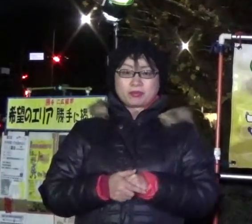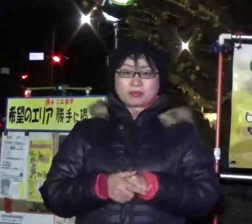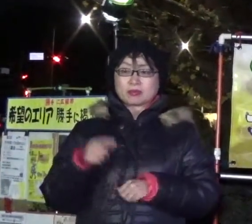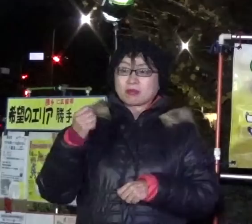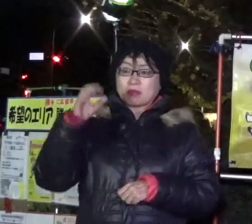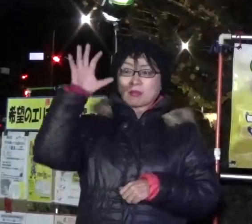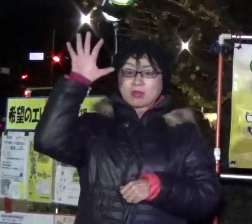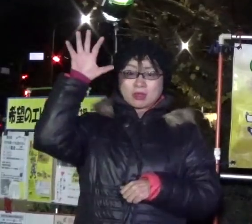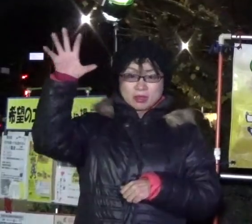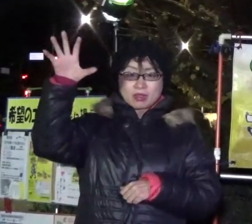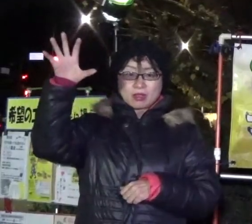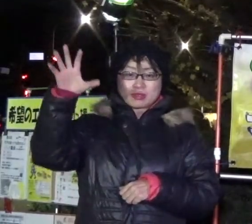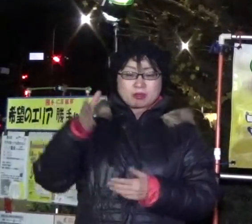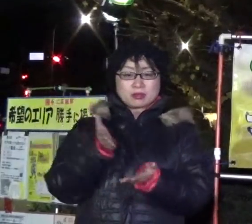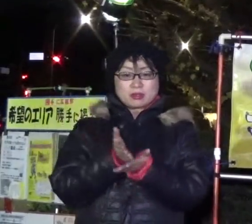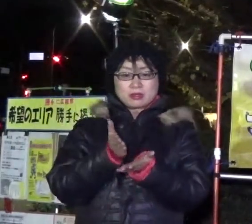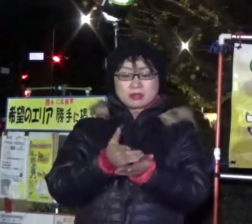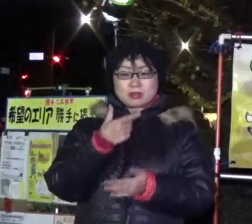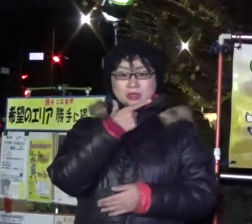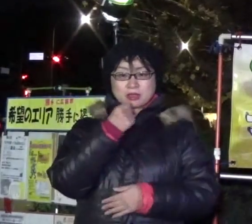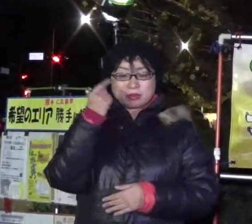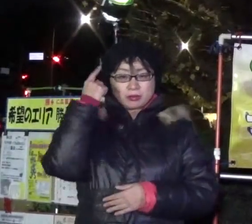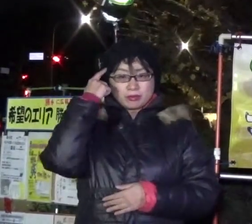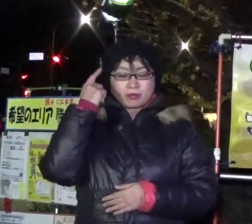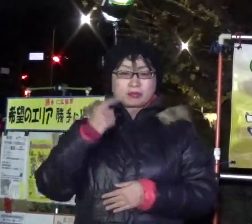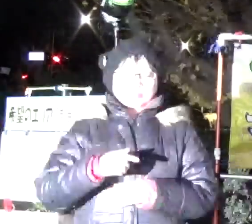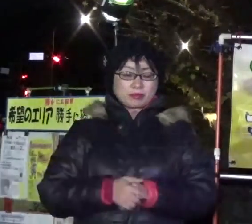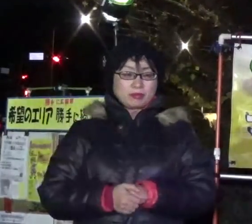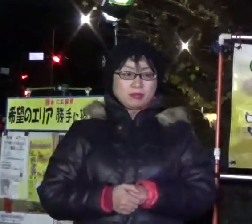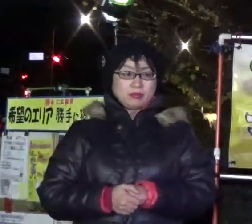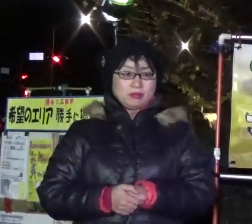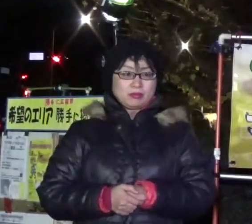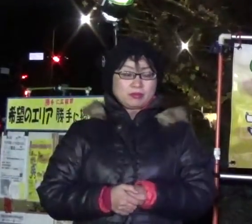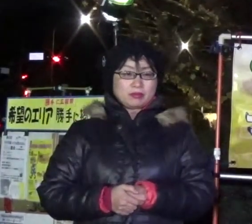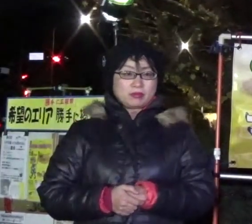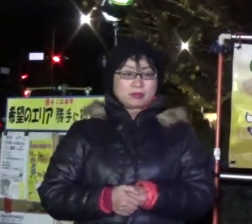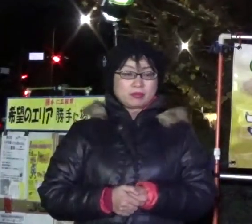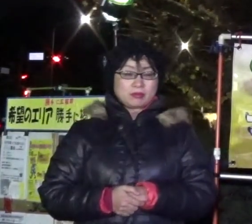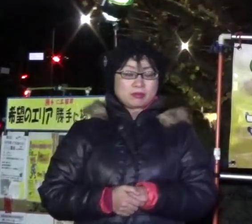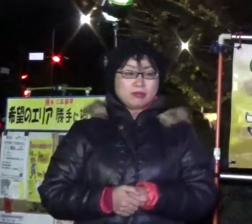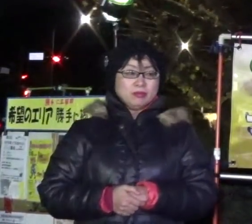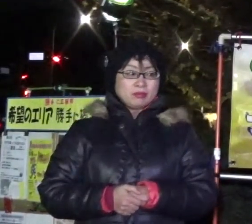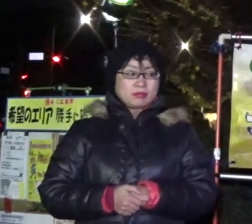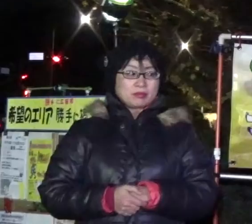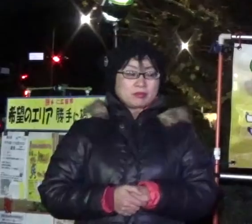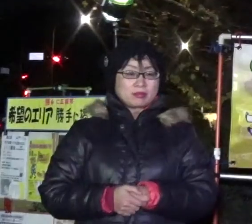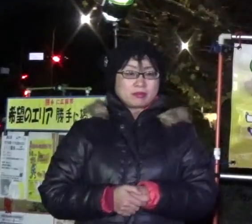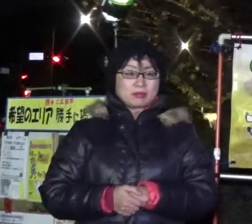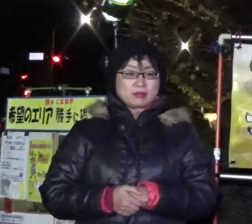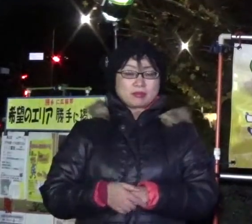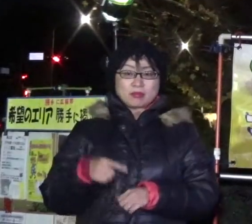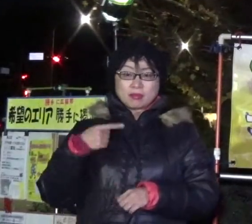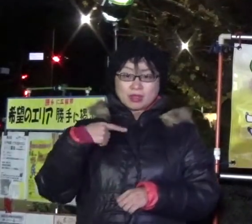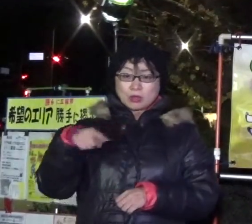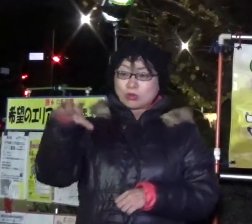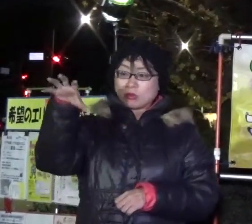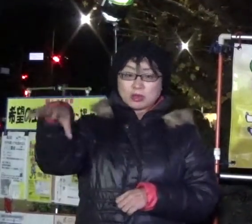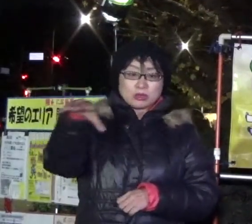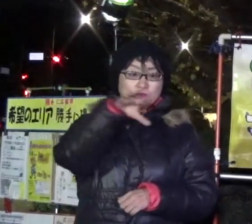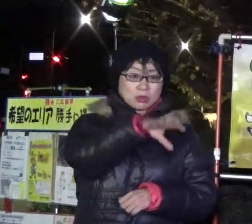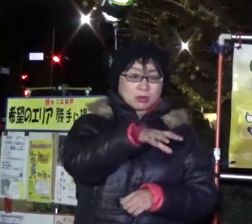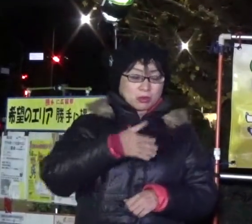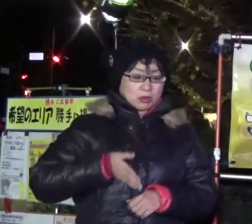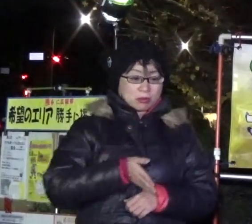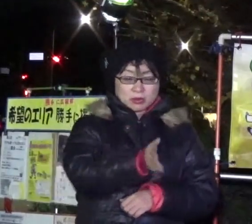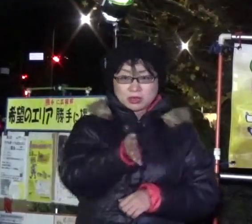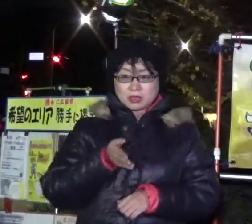希望のエリアのことについて話したいと思います。で、かなりね、やっぱり行く場所が同じでも行く道が違うとなかなかお会いす